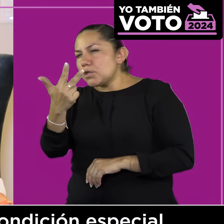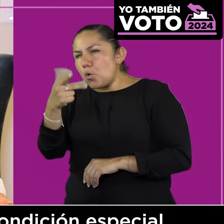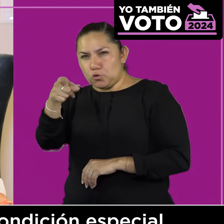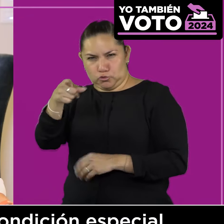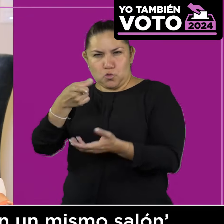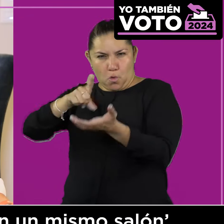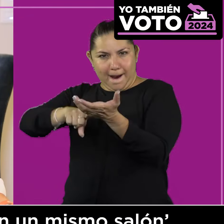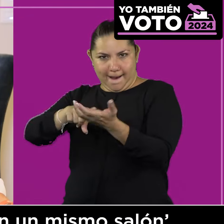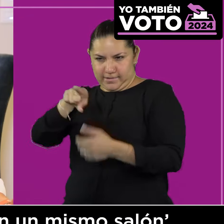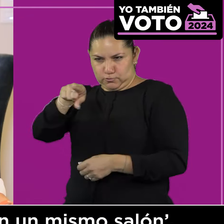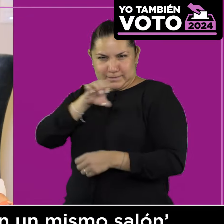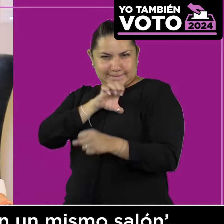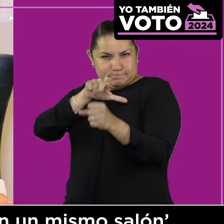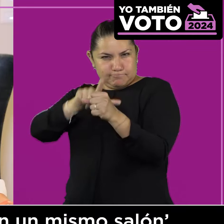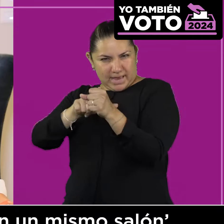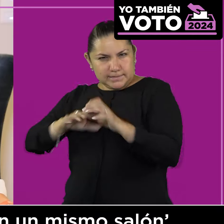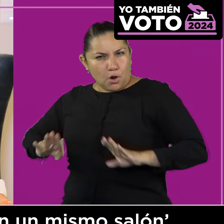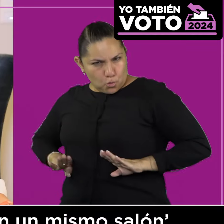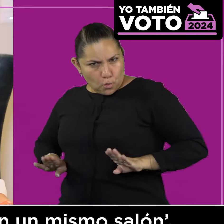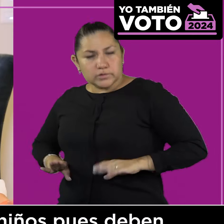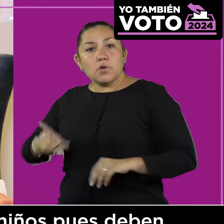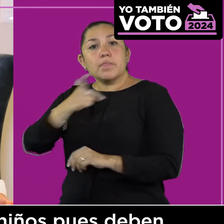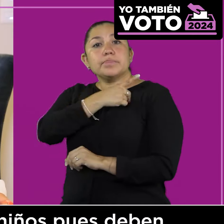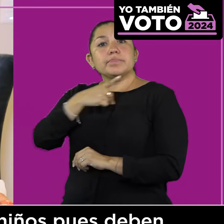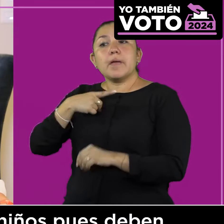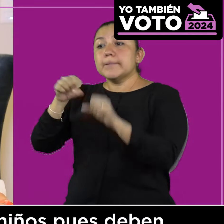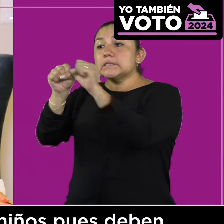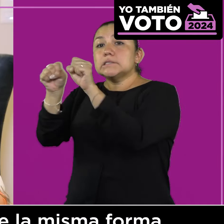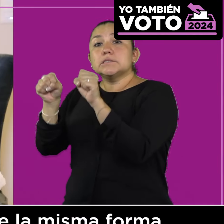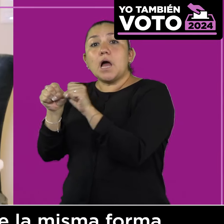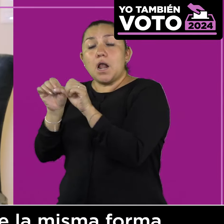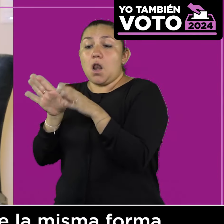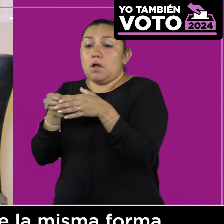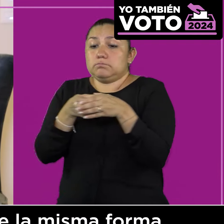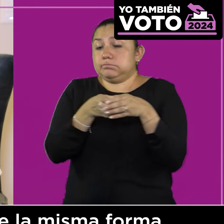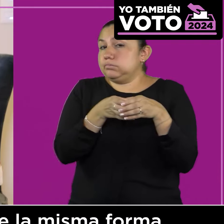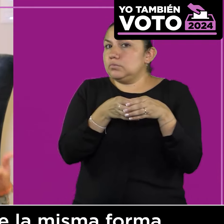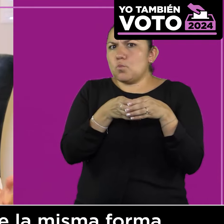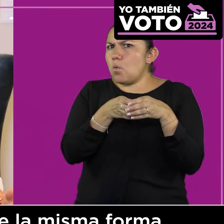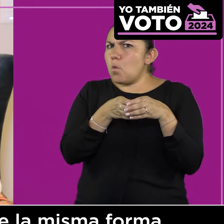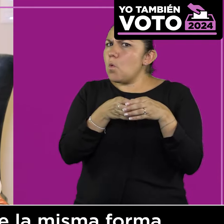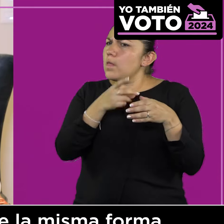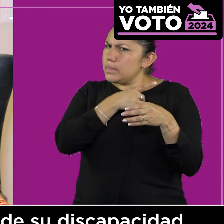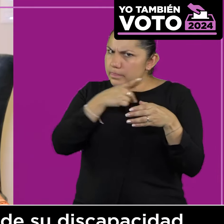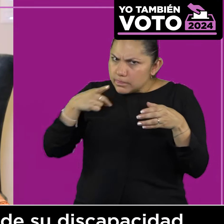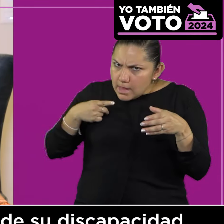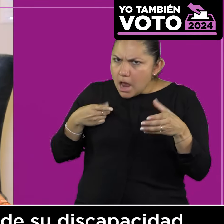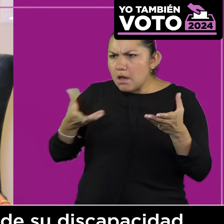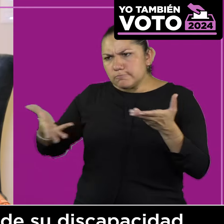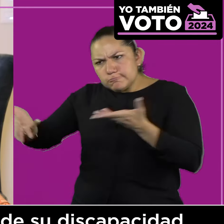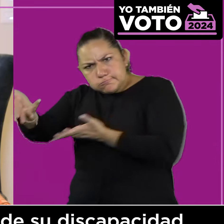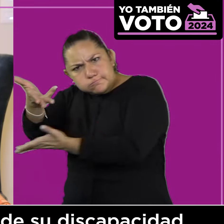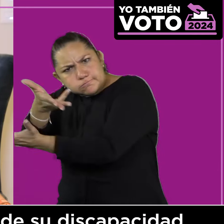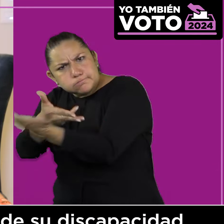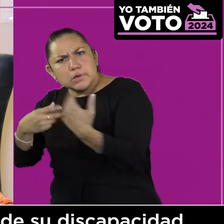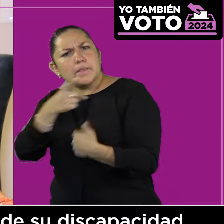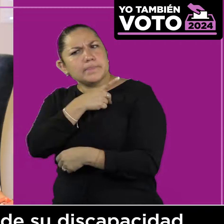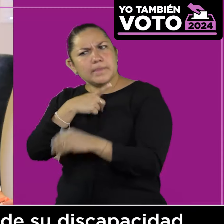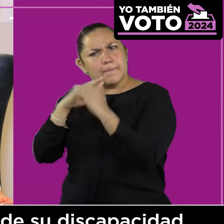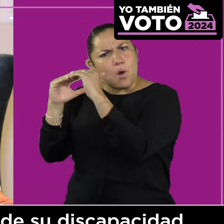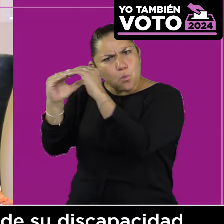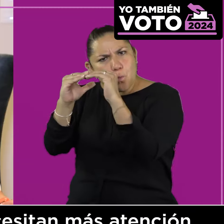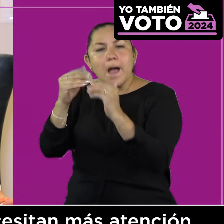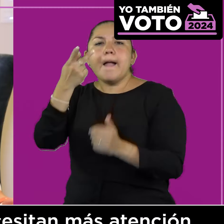especial que los pongan en un mismo salón yo creo que los niños pues deben de ser tratados de la misma forma pero por lo mismo de su